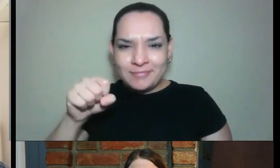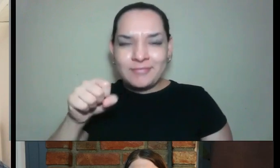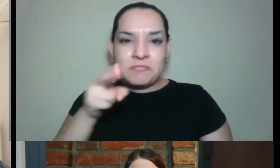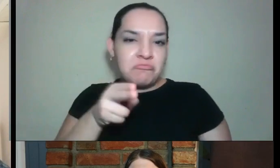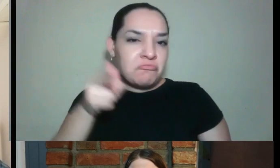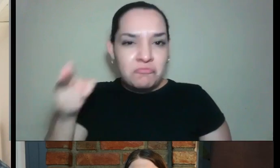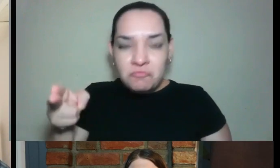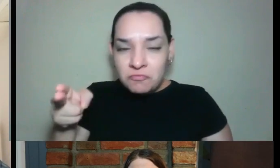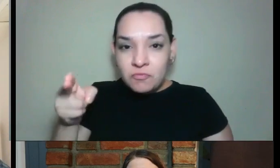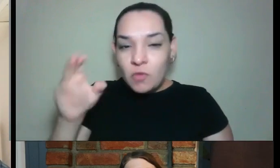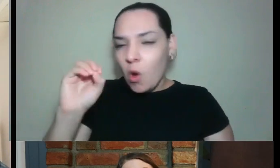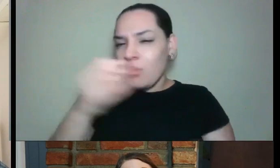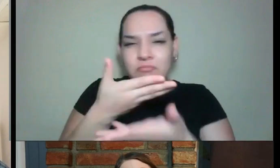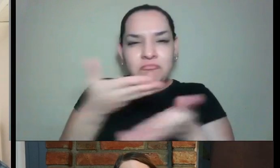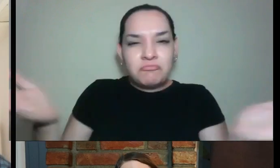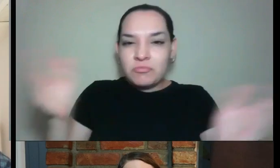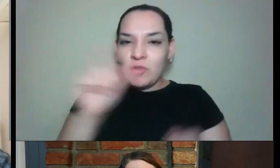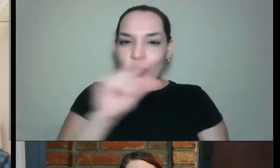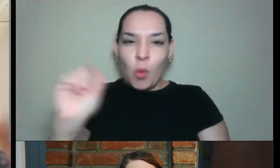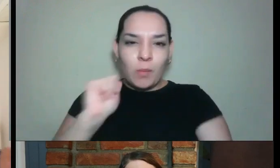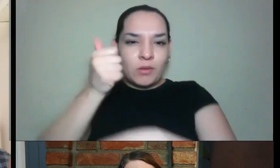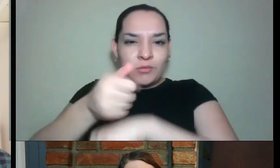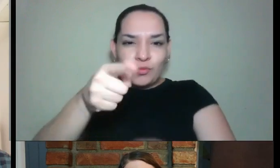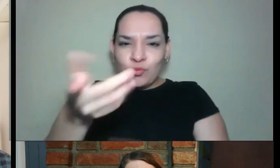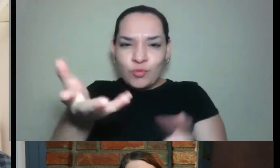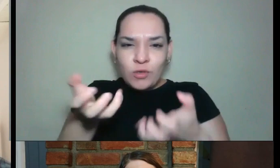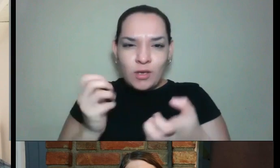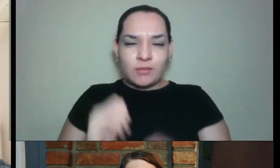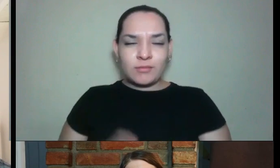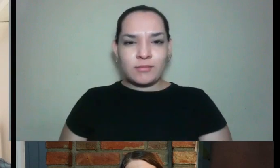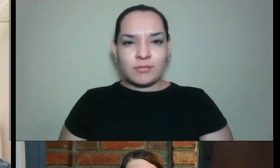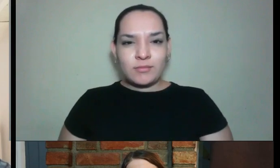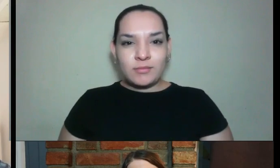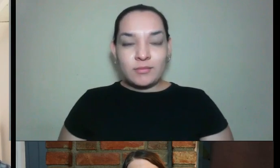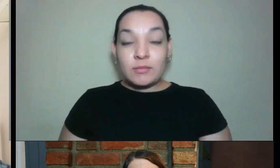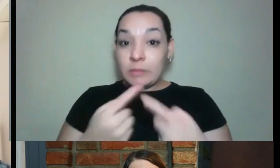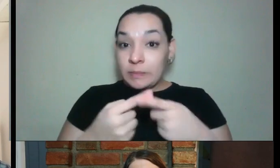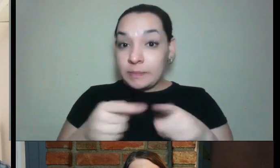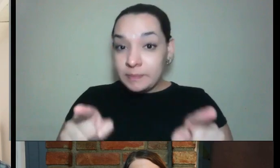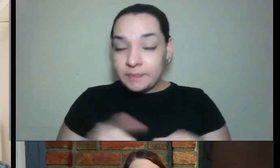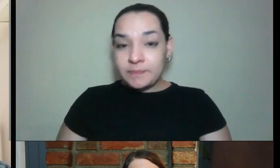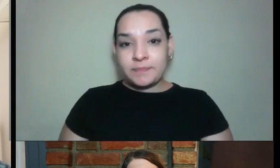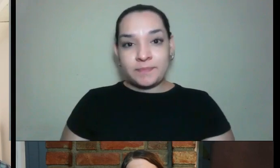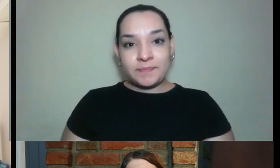¿sí? Somos personas sordas, hipoacúsicas, como queramos llamarle.